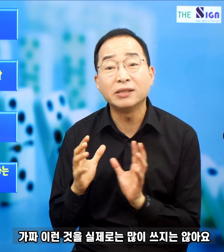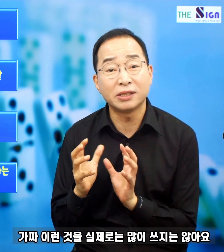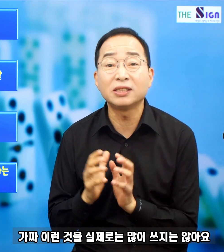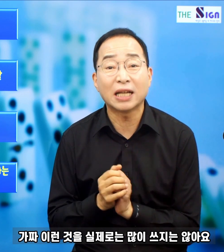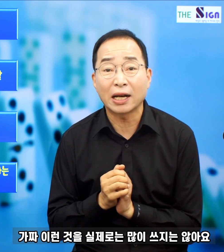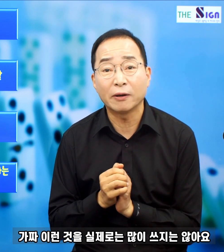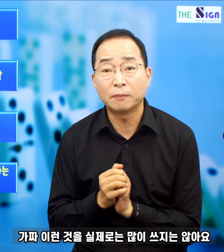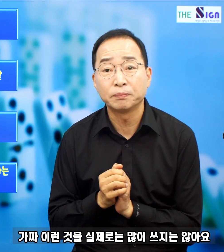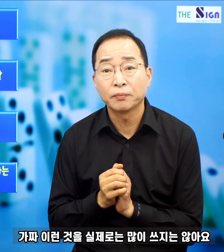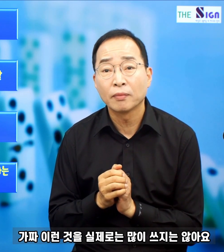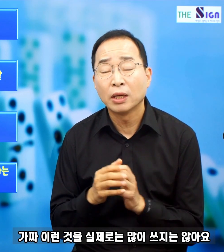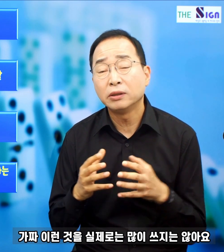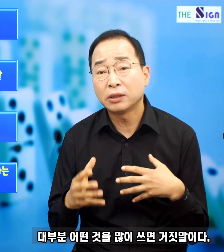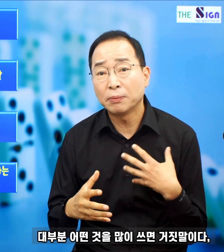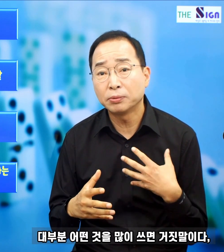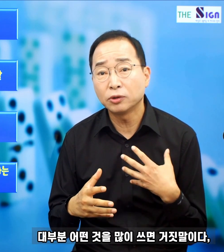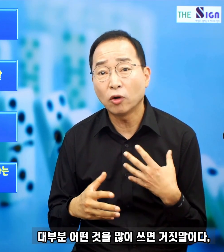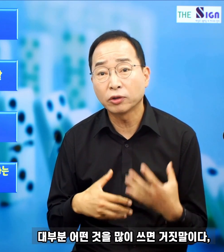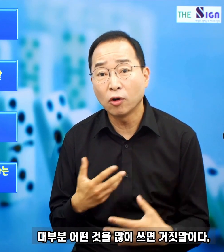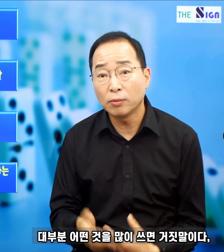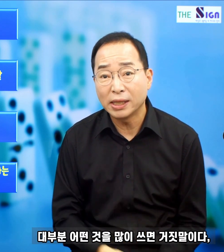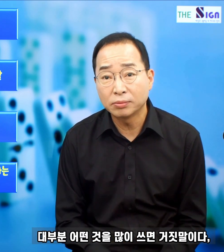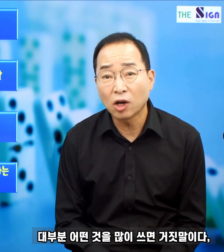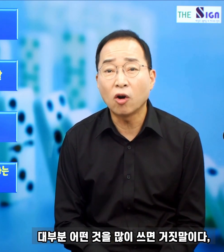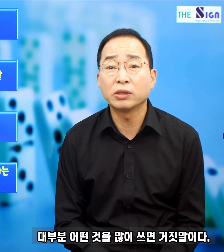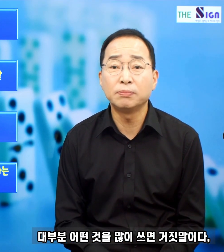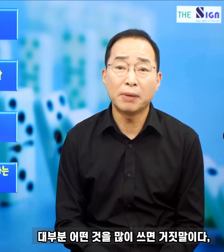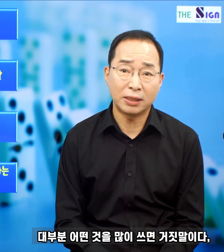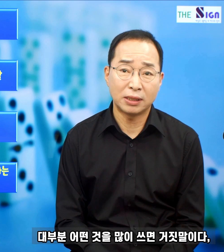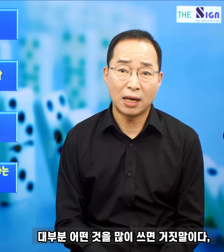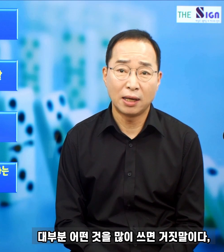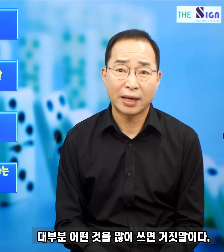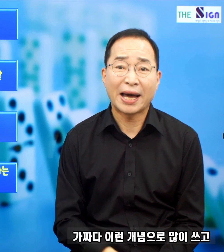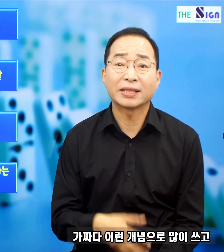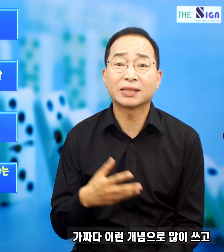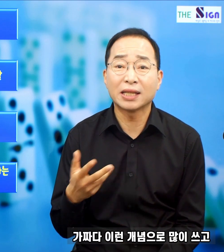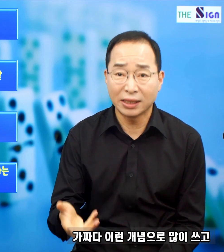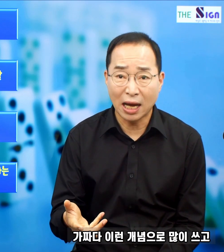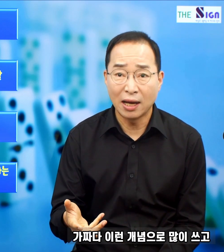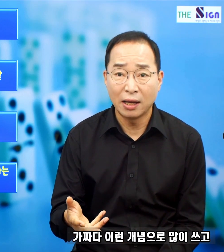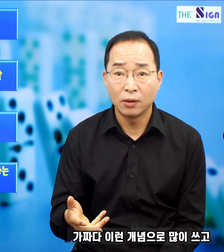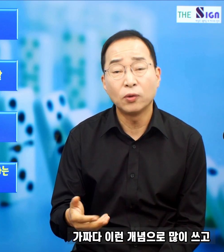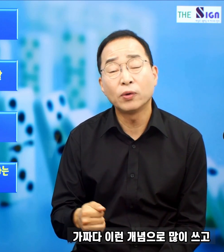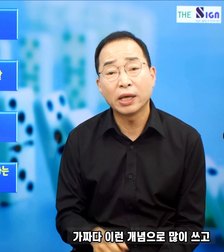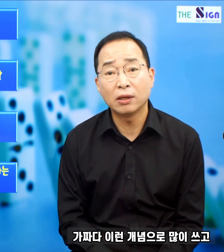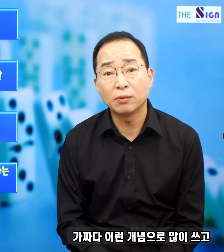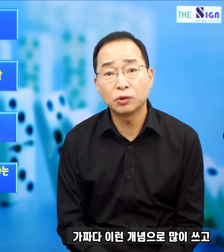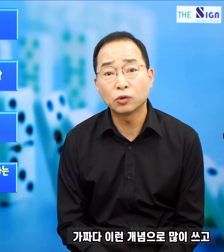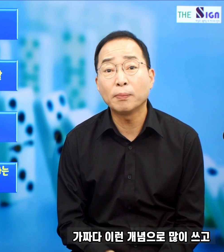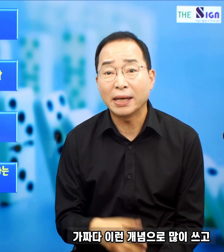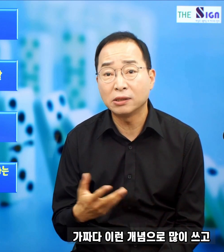쓰지는 않아요. 대부분은 어떤 걸로 많이 쓰면 거짓말이다, 가짜다 이런 개념으로 좀 많이